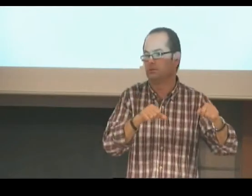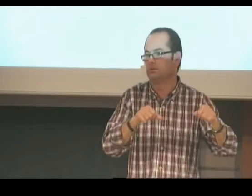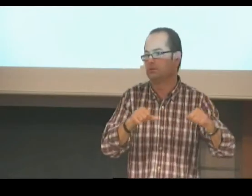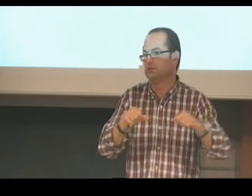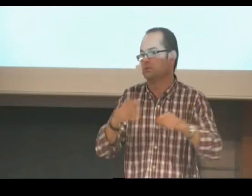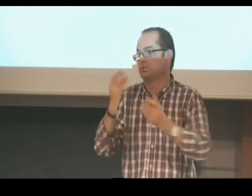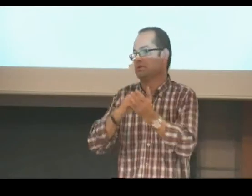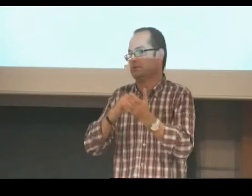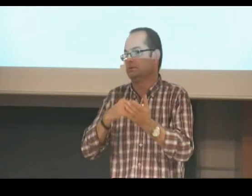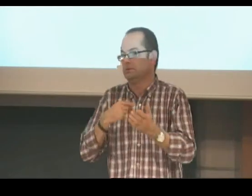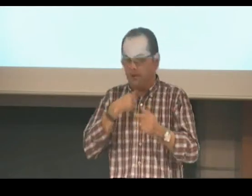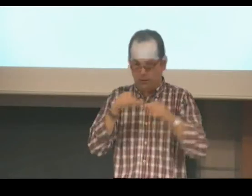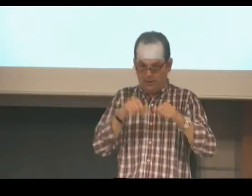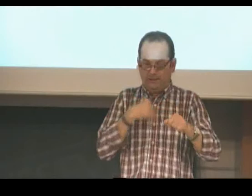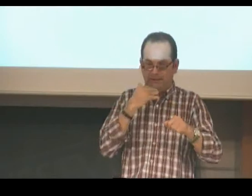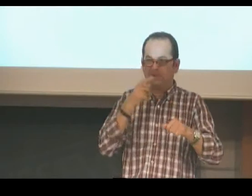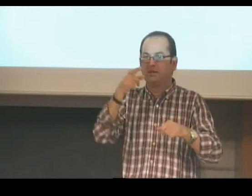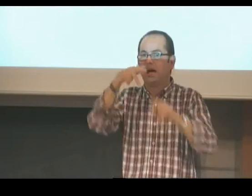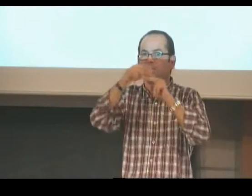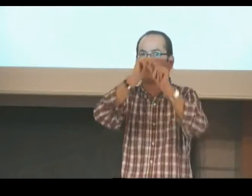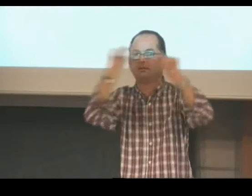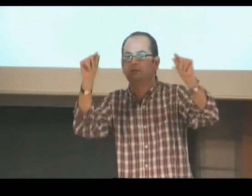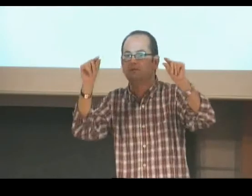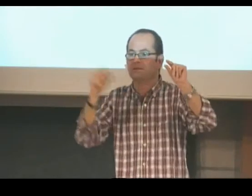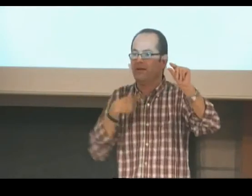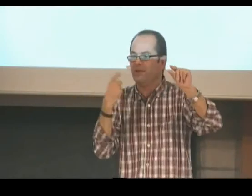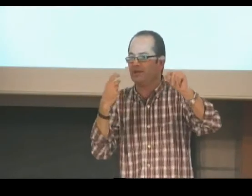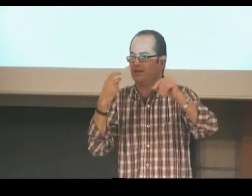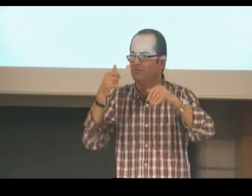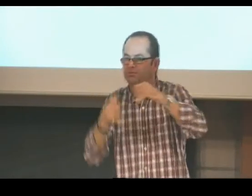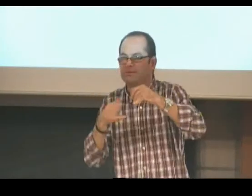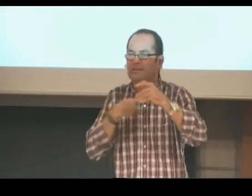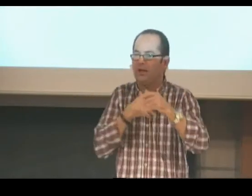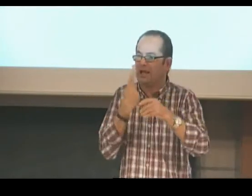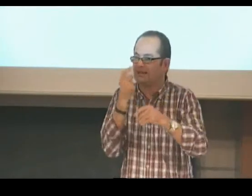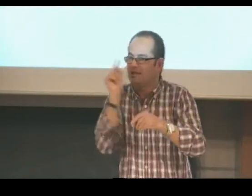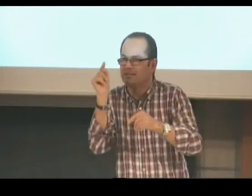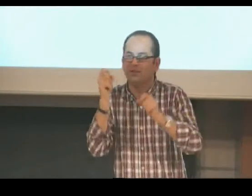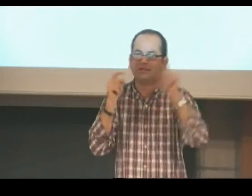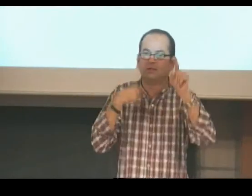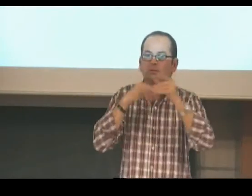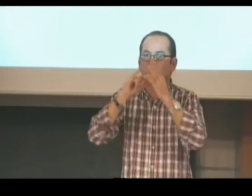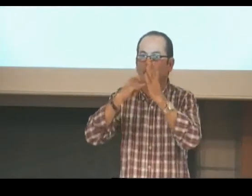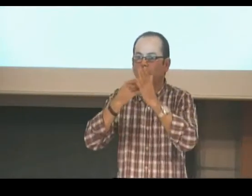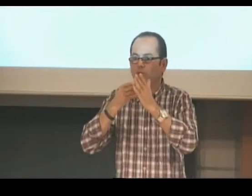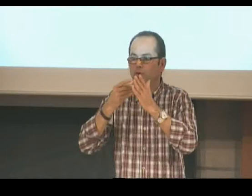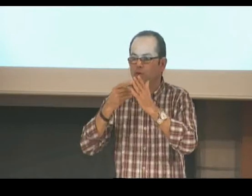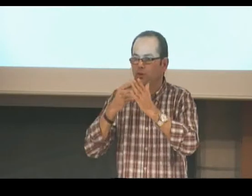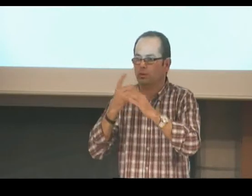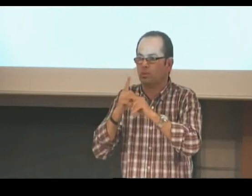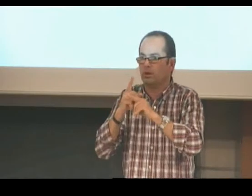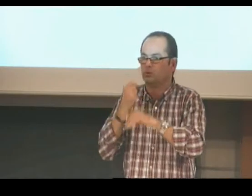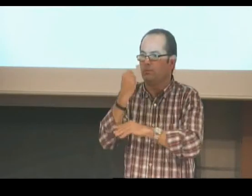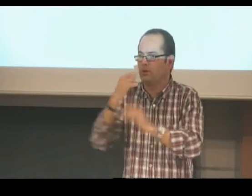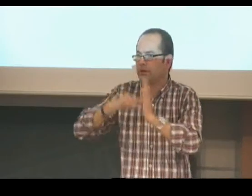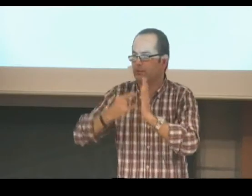en eines d'anotació, perquè tot sovint nosaltres som experts en l'anotació, però a